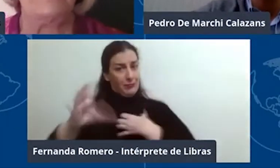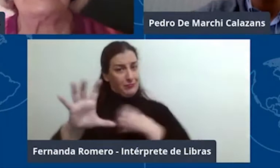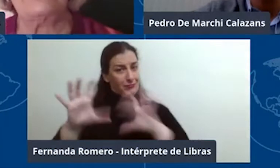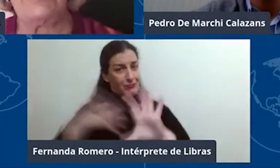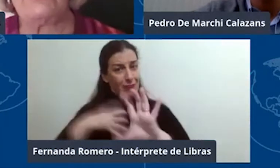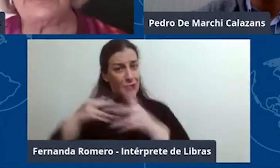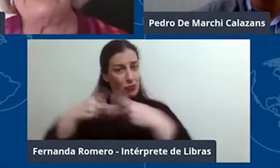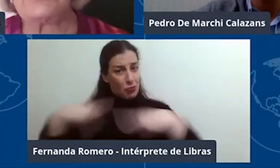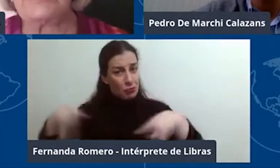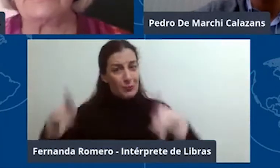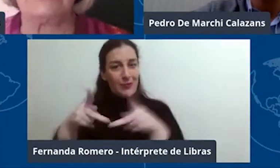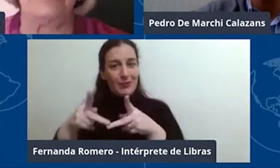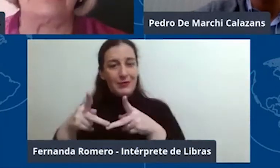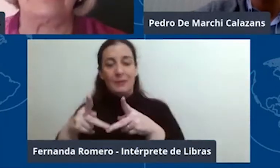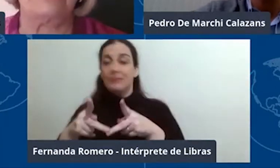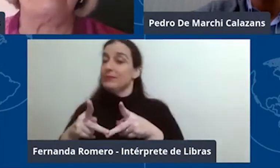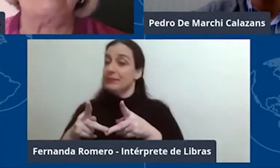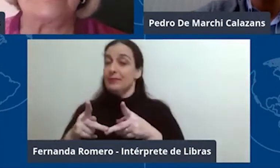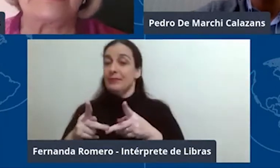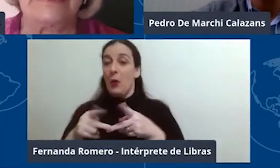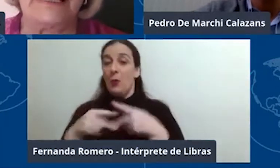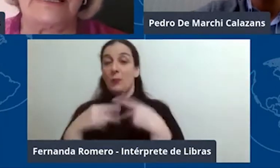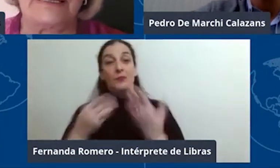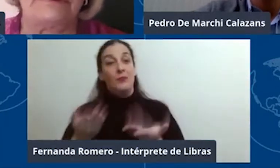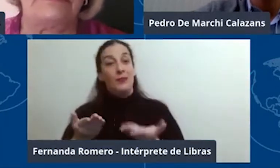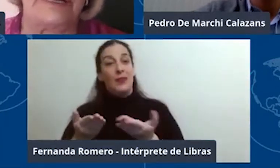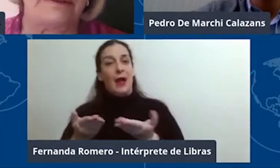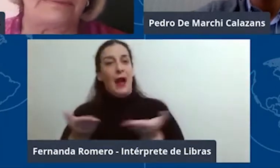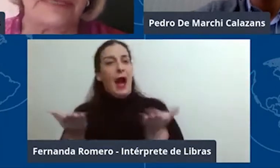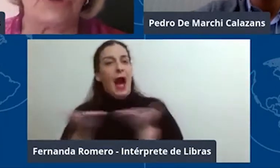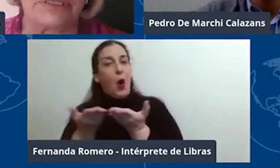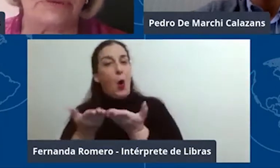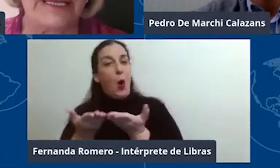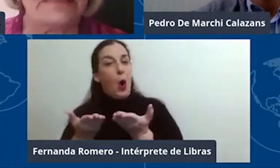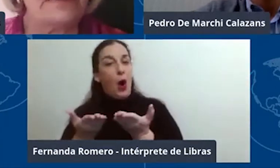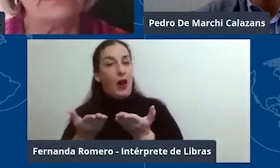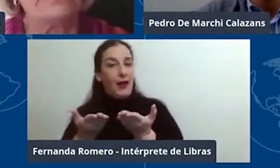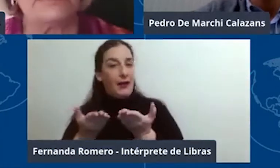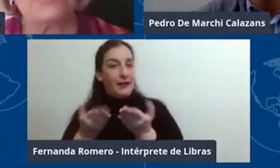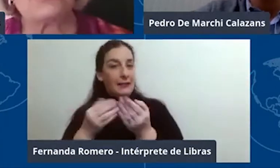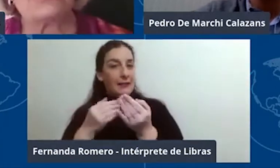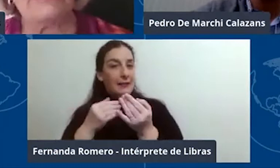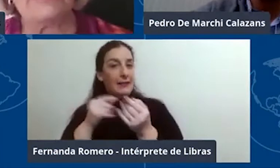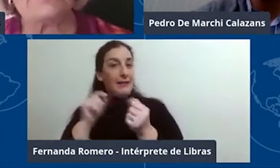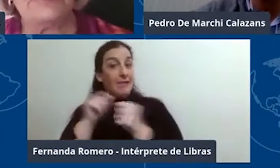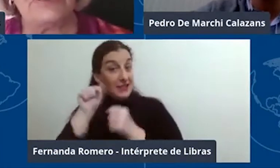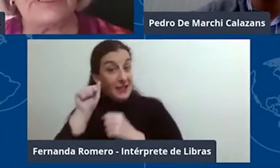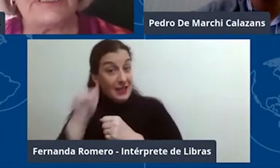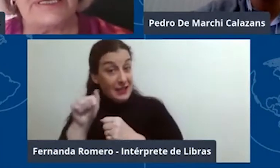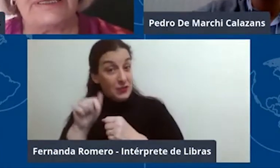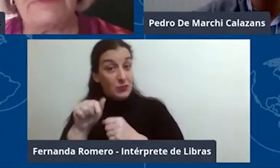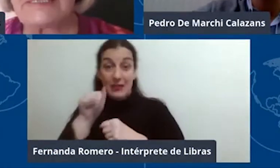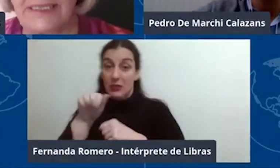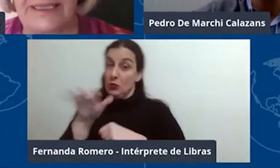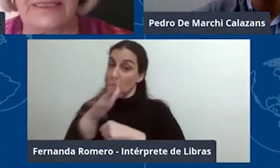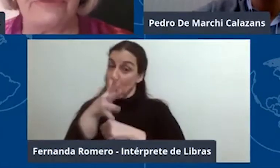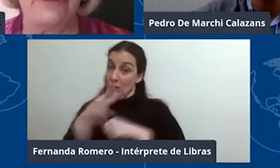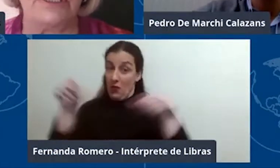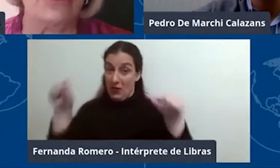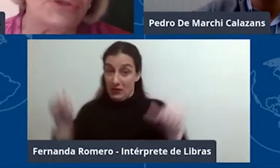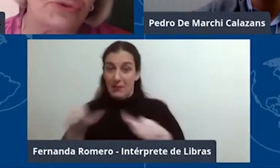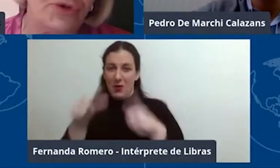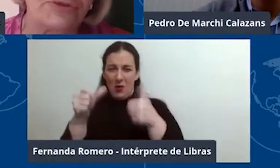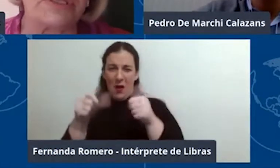população. Então, agora fazer uma situação dessa, Tá, isso talvez melhore, mas ainda